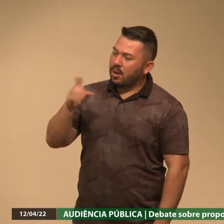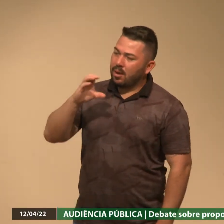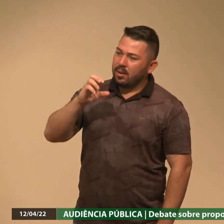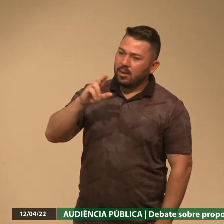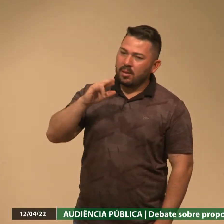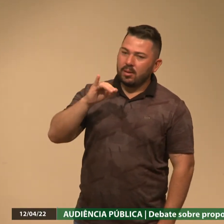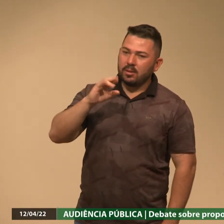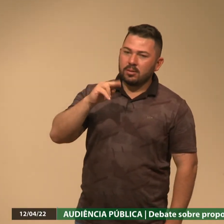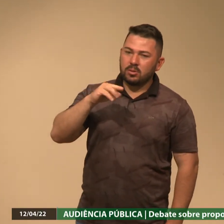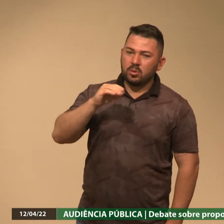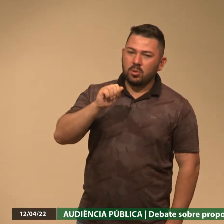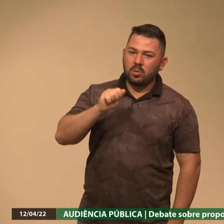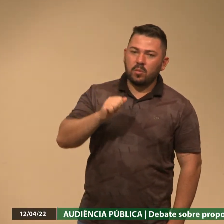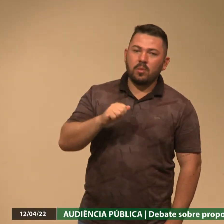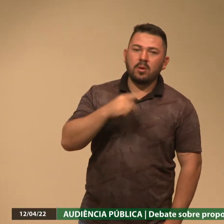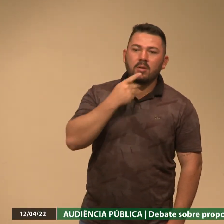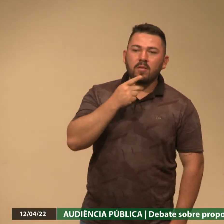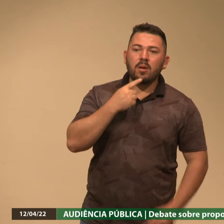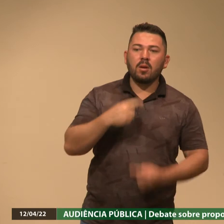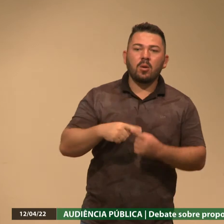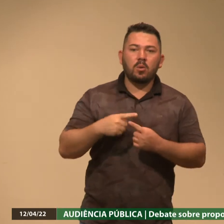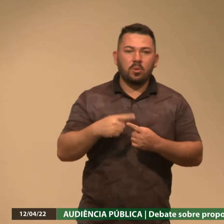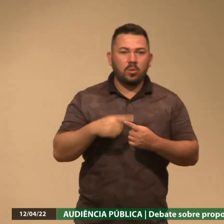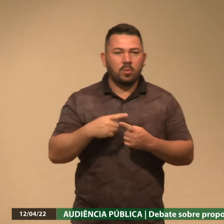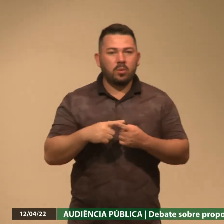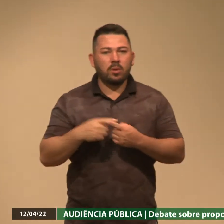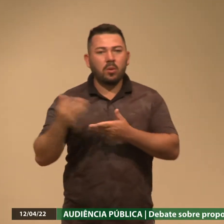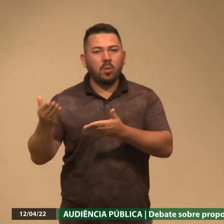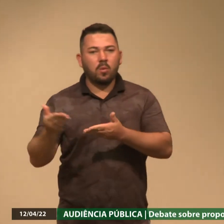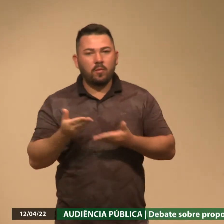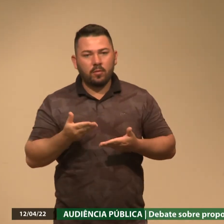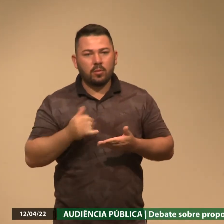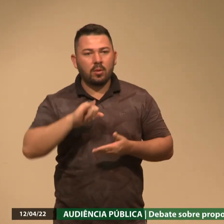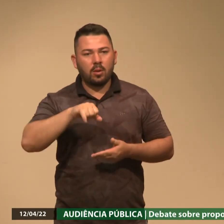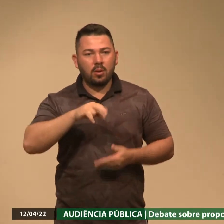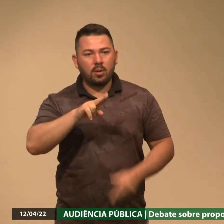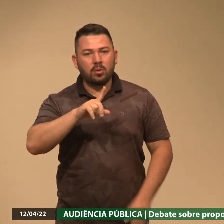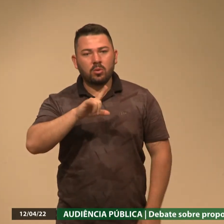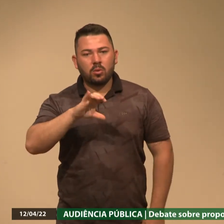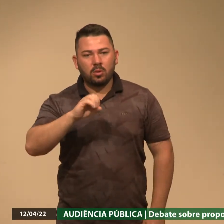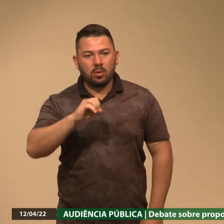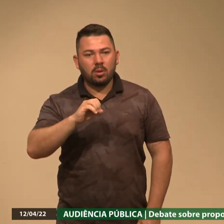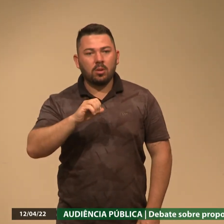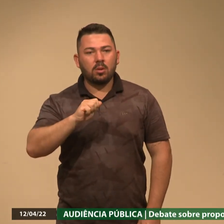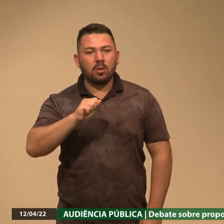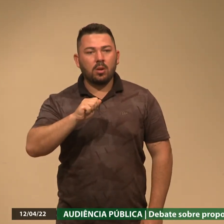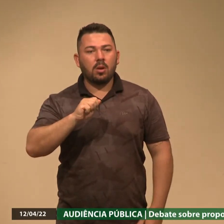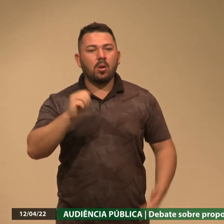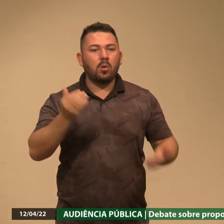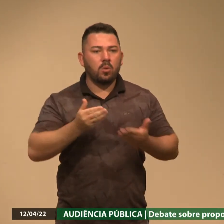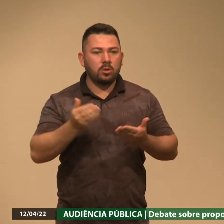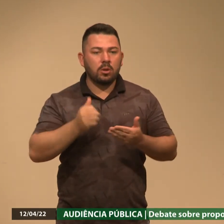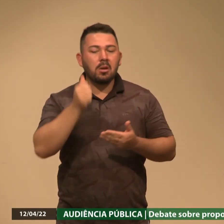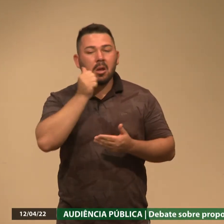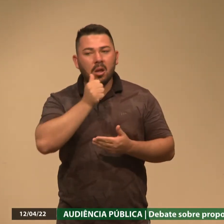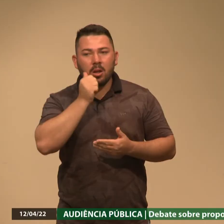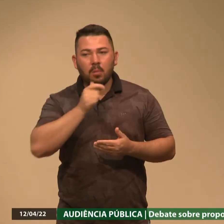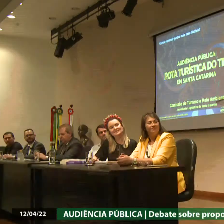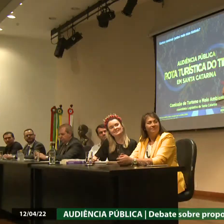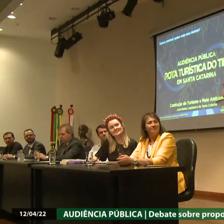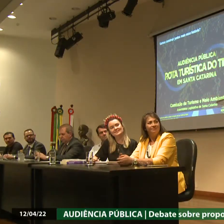e porque e falar o porquê que eu convidei hoje a Júlia aqui é porque é uma mulher e é